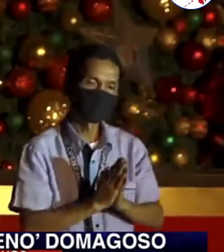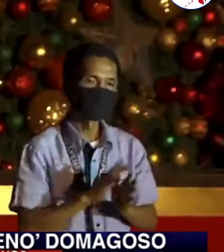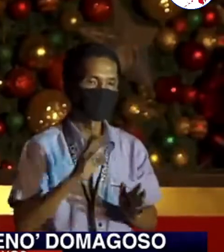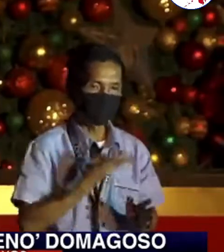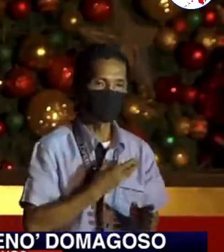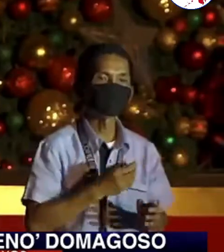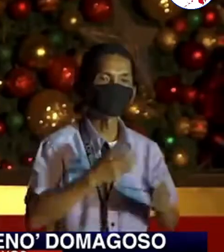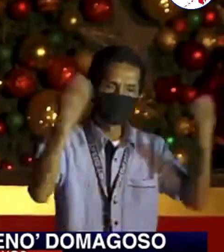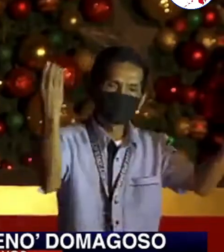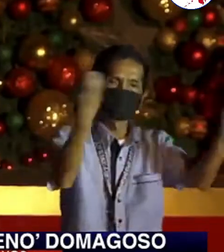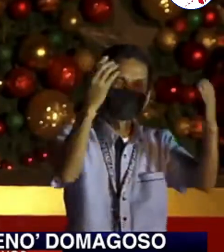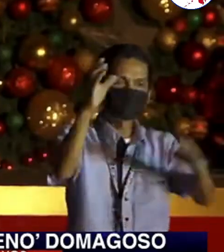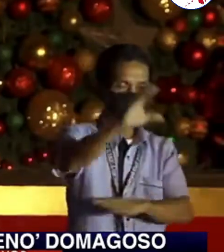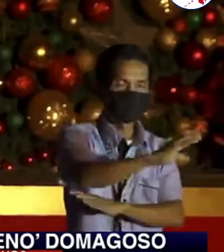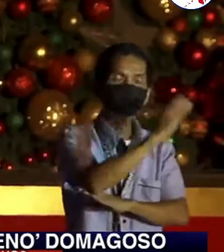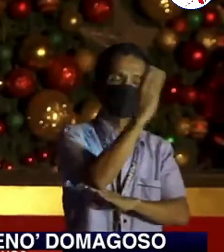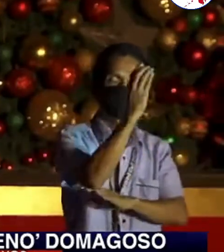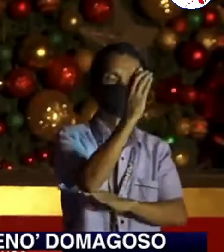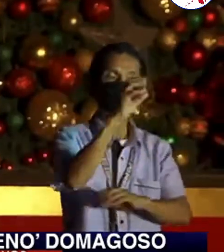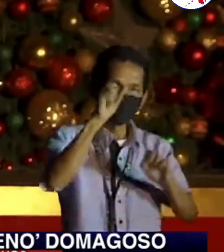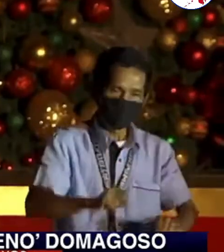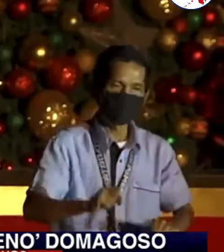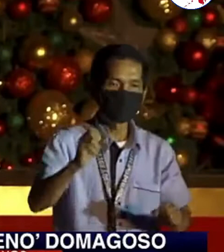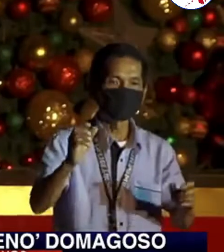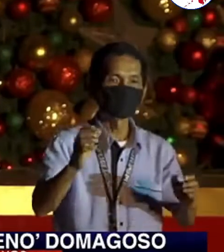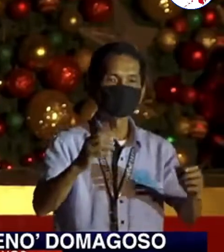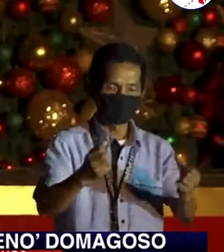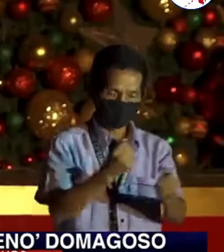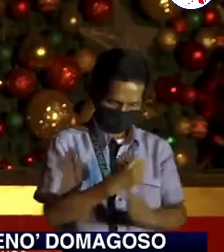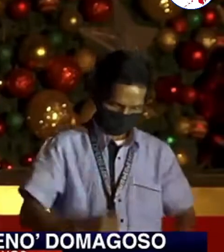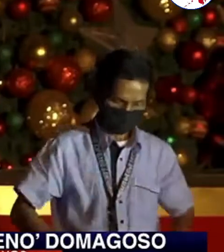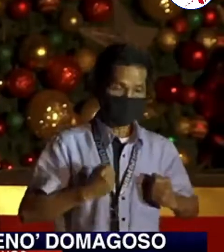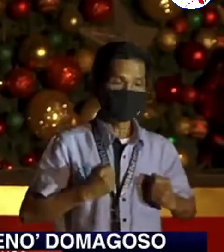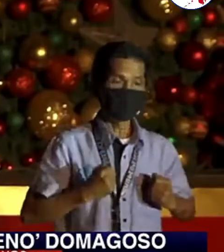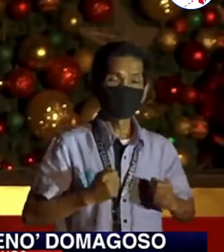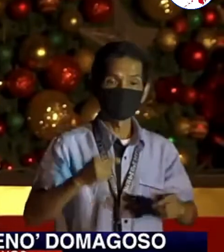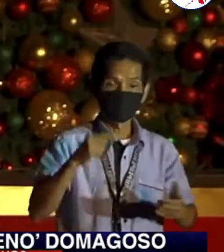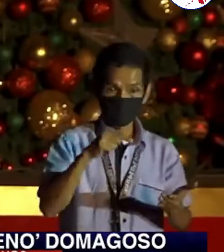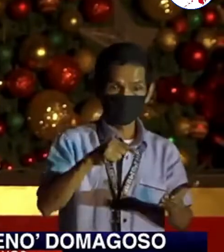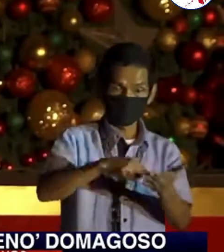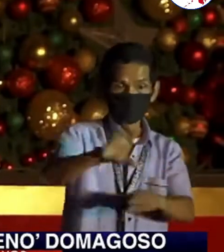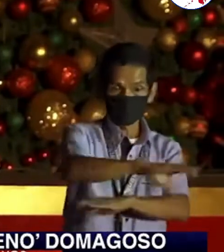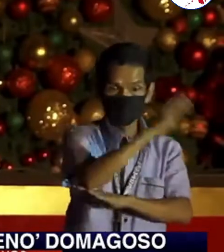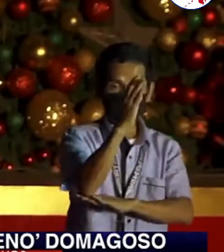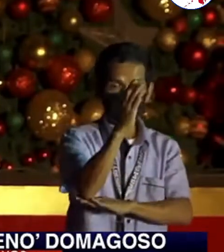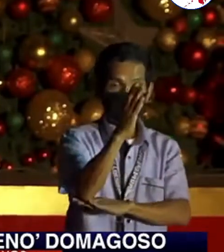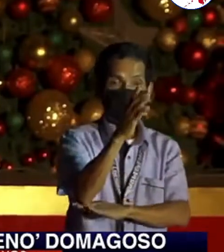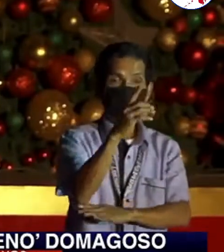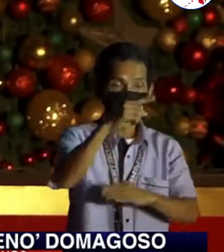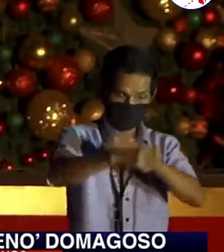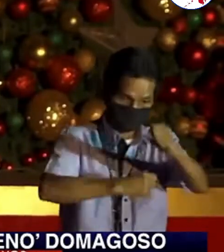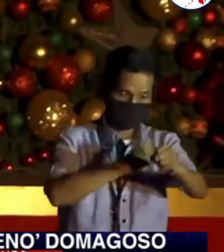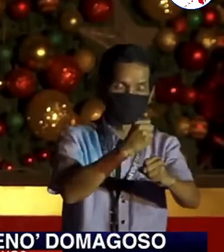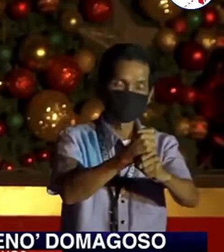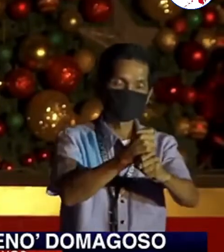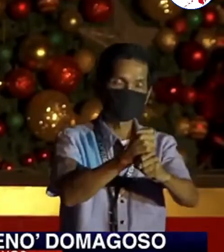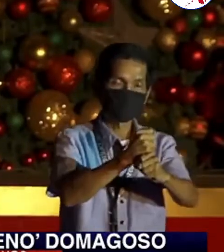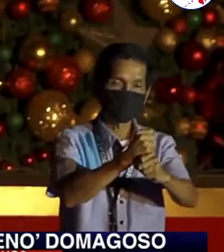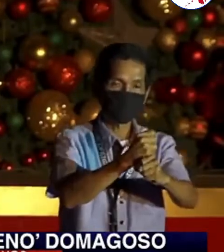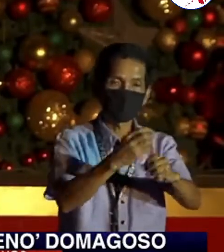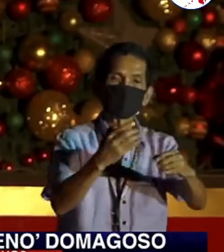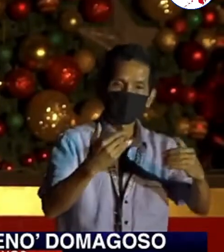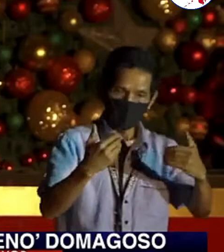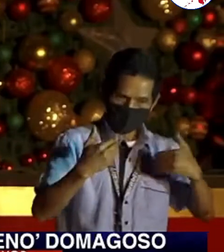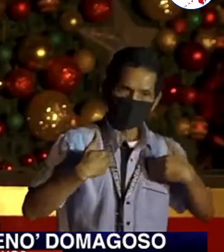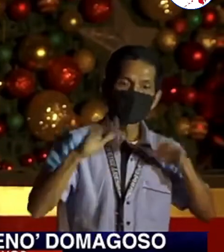can celebrate Christmas. We can survive this Christmas and this New Year. At may